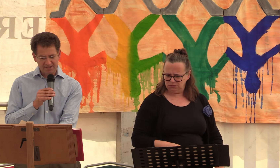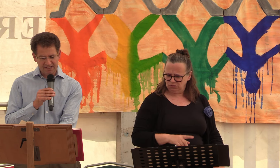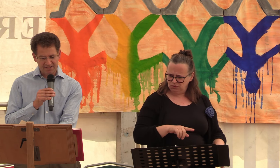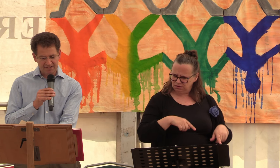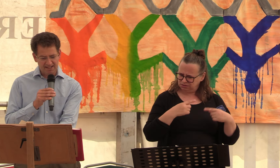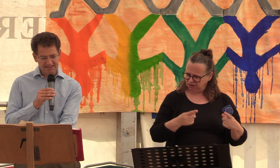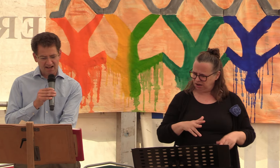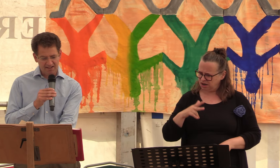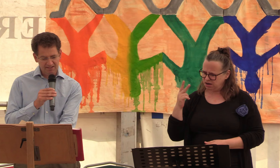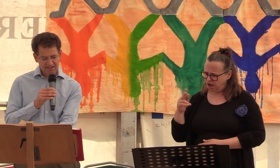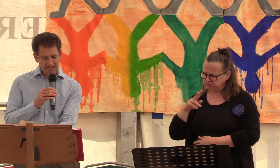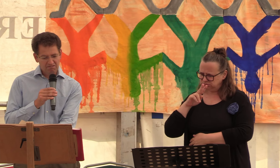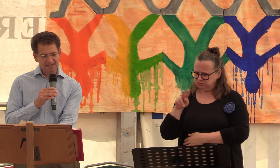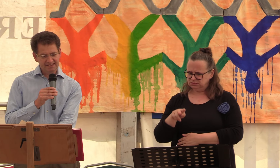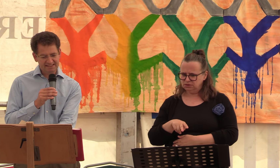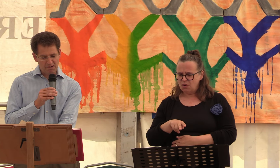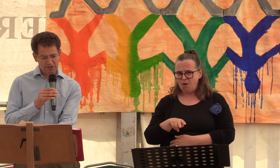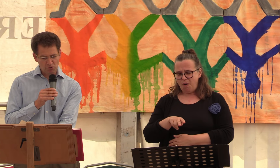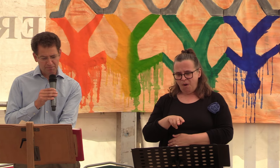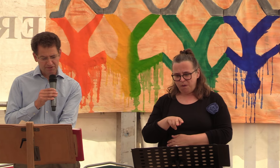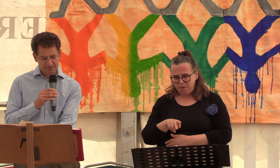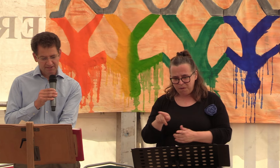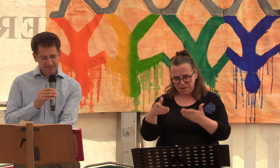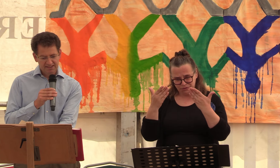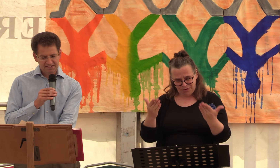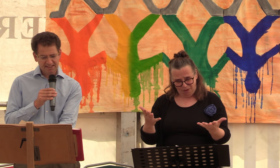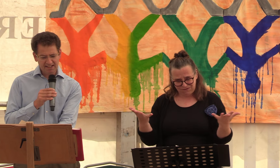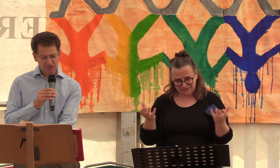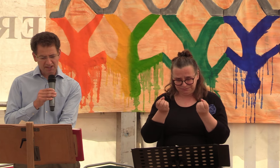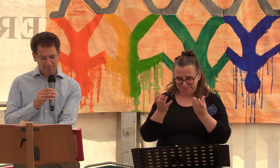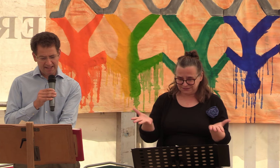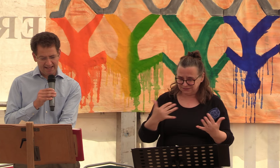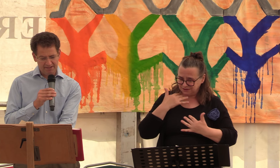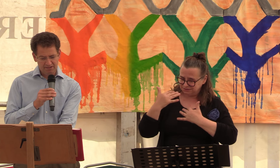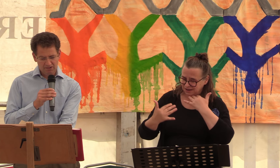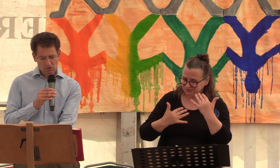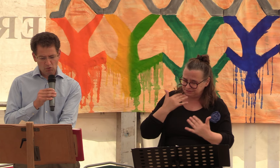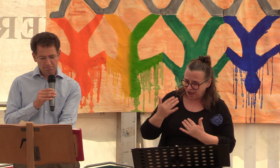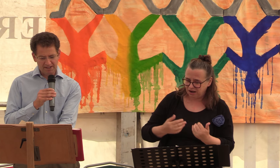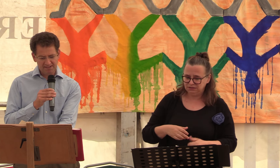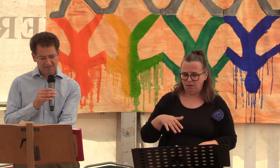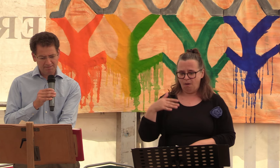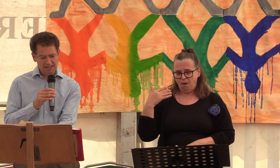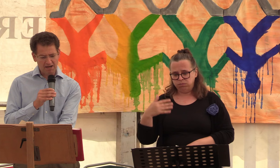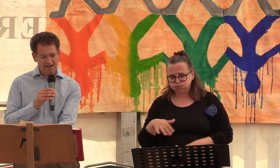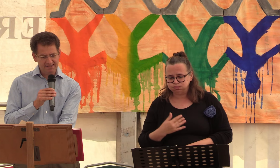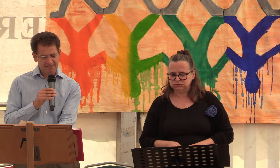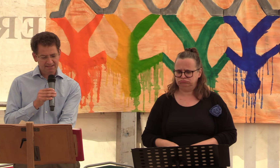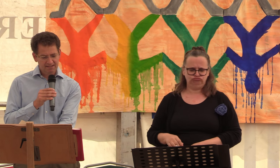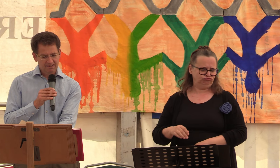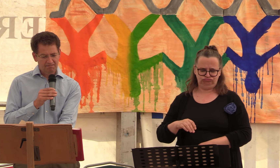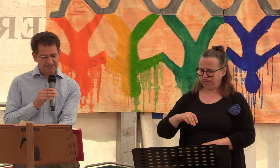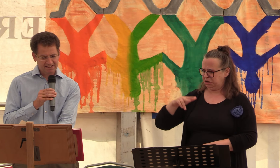die Mitknechte das sahen, waren sie sehr betrübt. Sie gingen zu ihrem Herrn und berichteten ihm